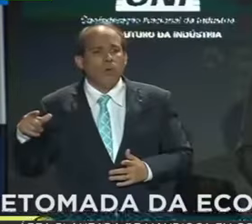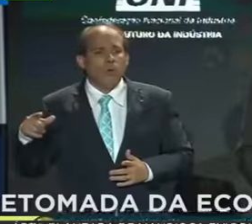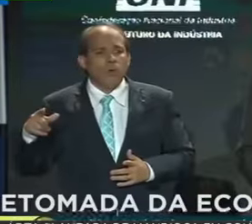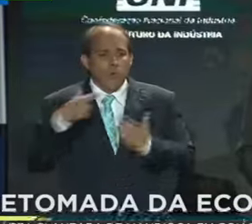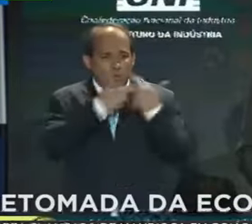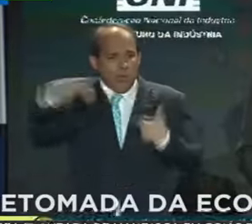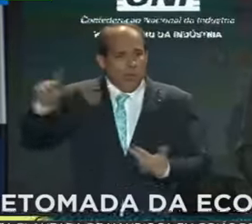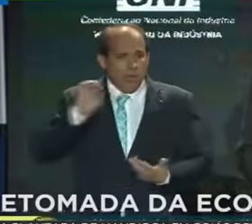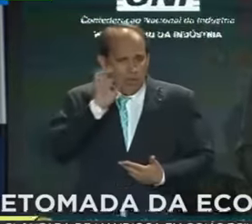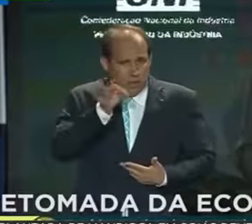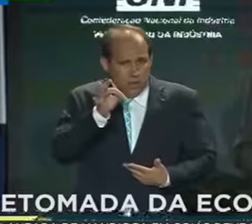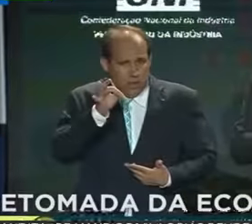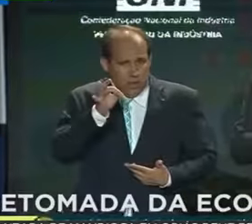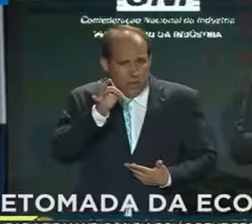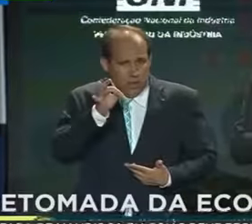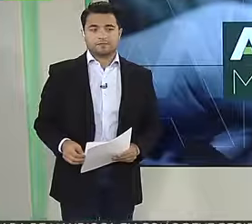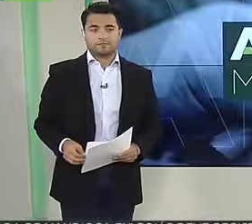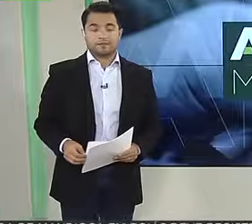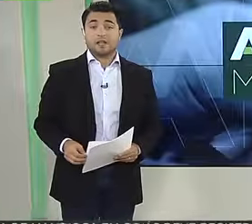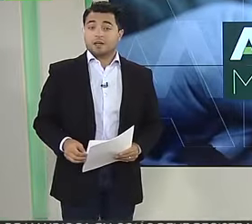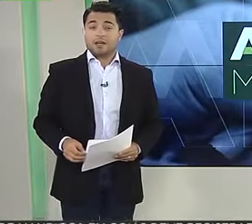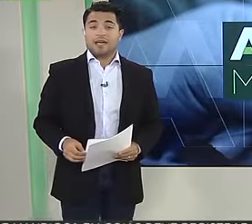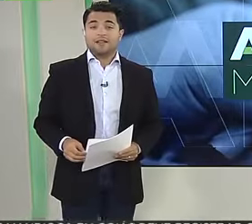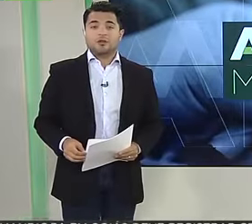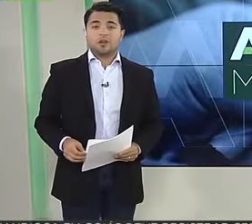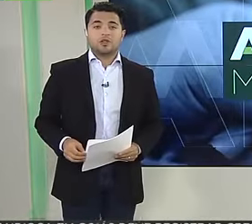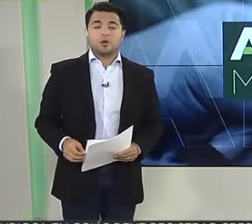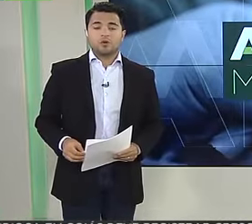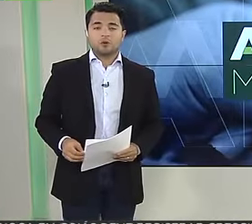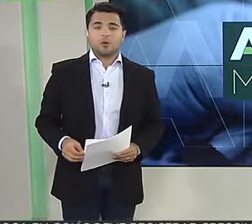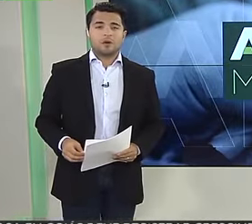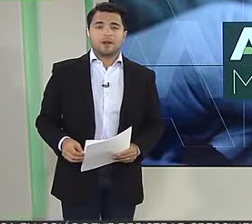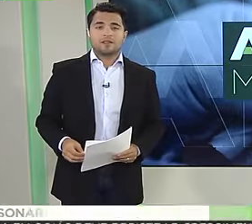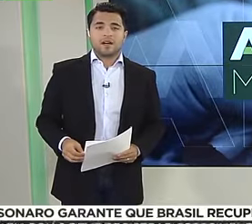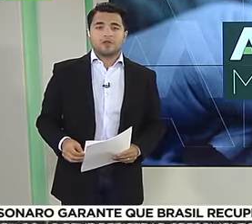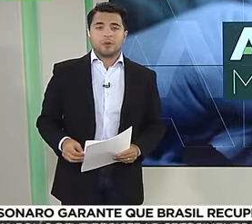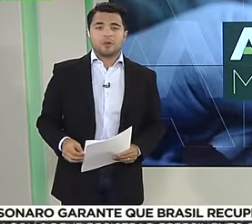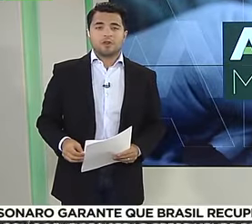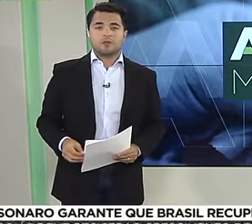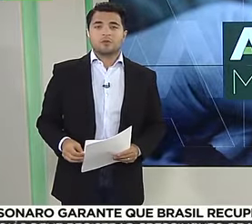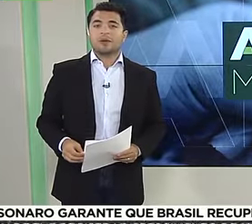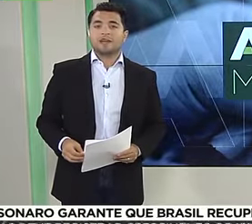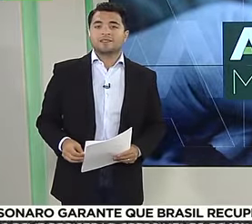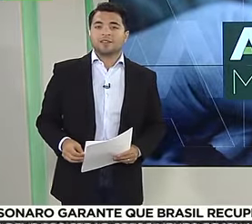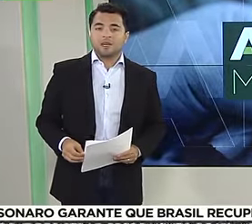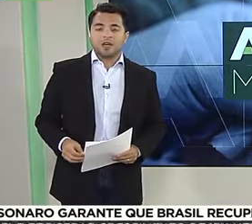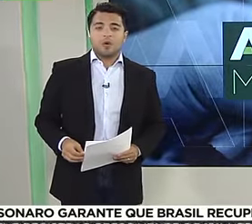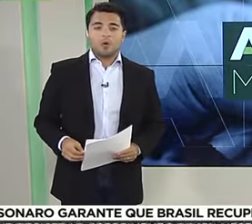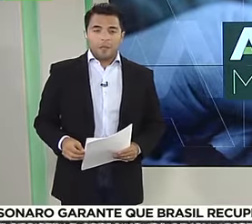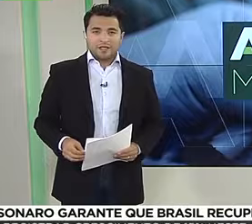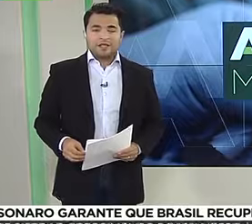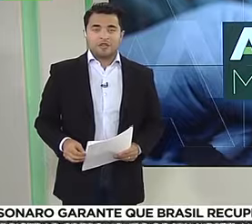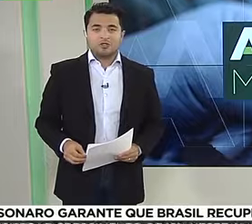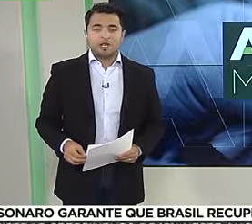Devemos agir dessa maneira. E ainda durante encontro com empresários promovido pela CNI,